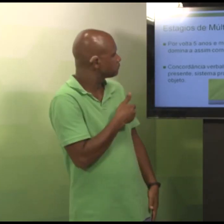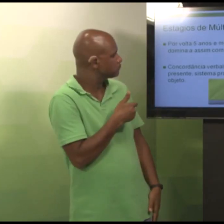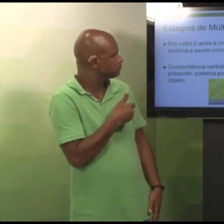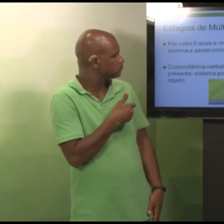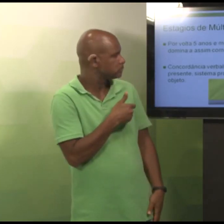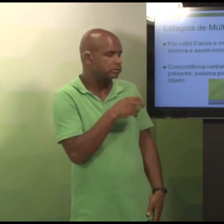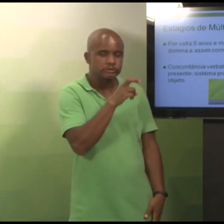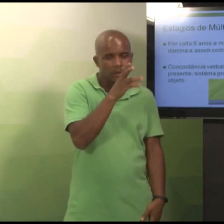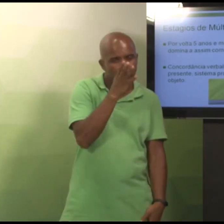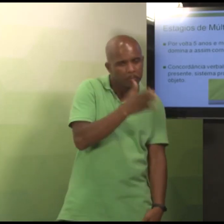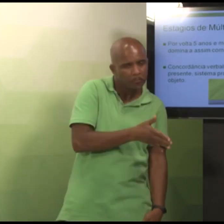aproximadamente 5